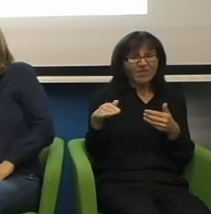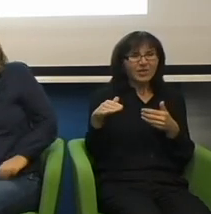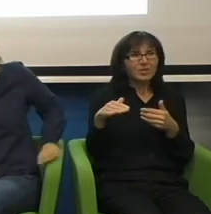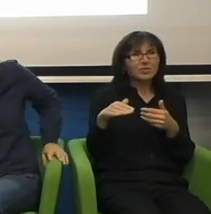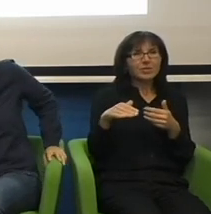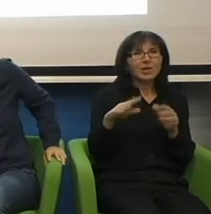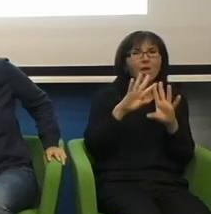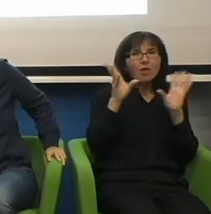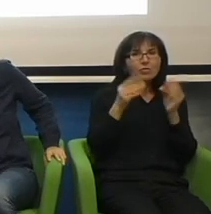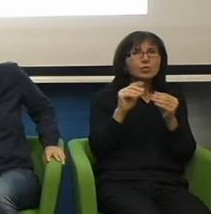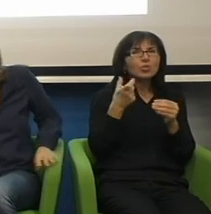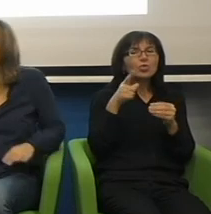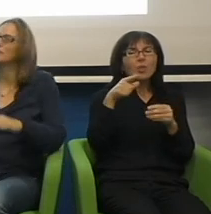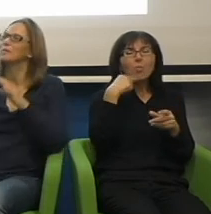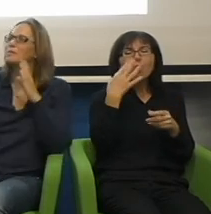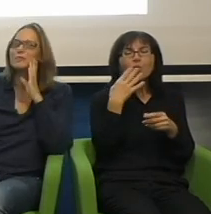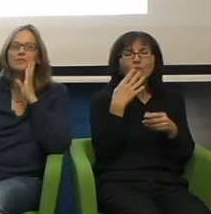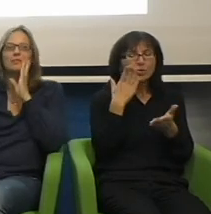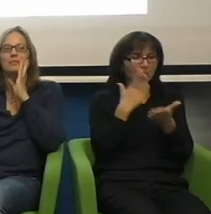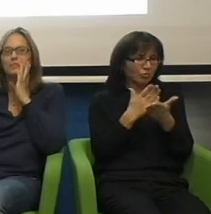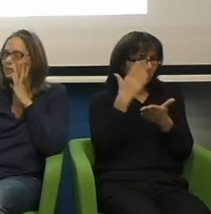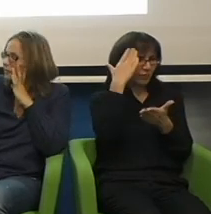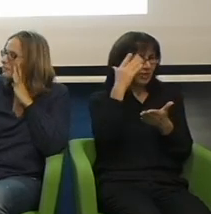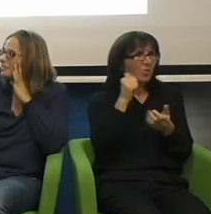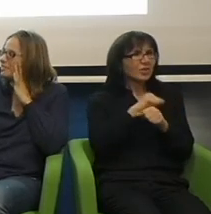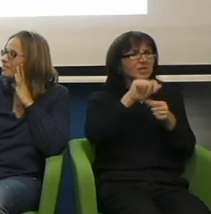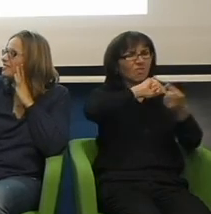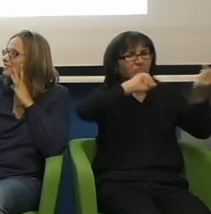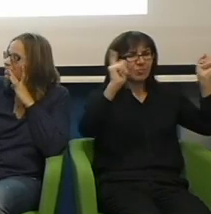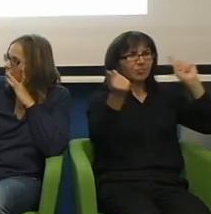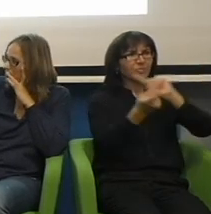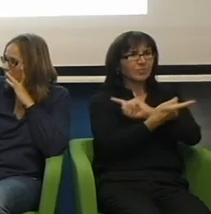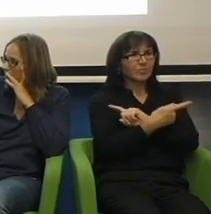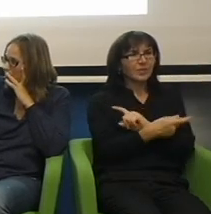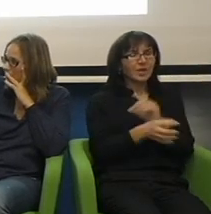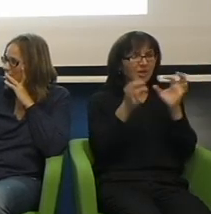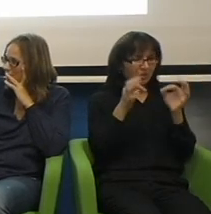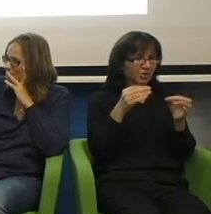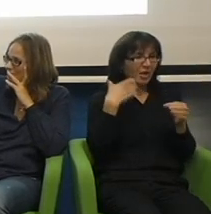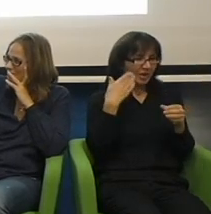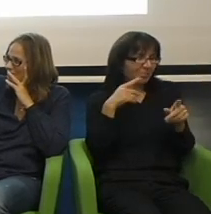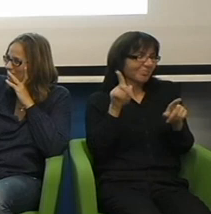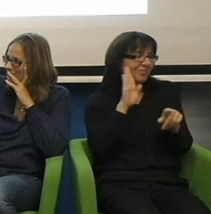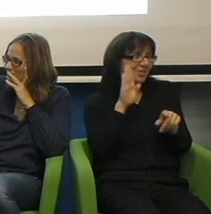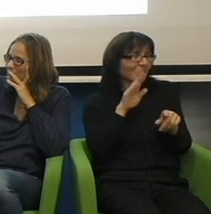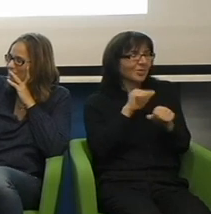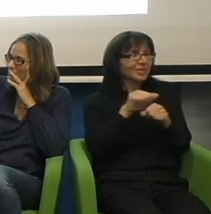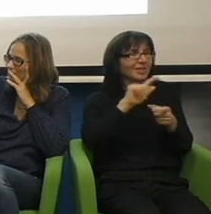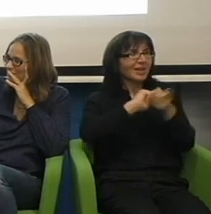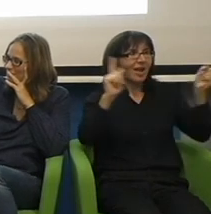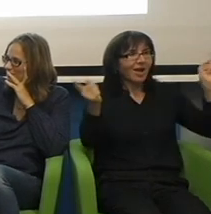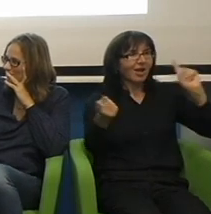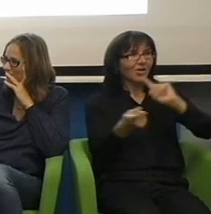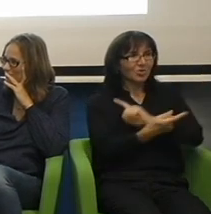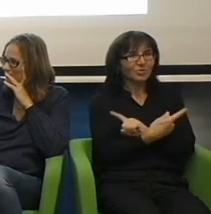I wszystko, co tam mówili, to już wtedy wiedziałem, że jest na odwrót. I ja myślę, że dzisiaj na akademiach też wszystko jest na odwrót. Może tak, ale ja